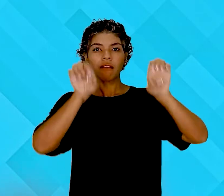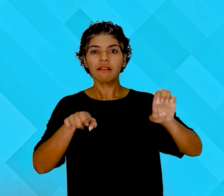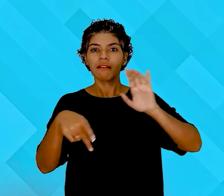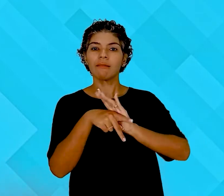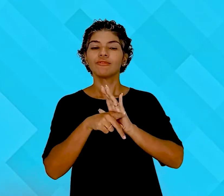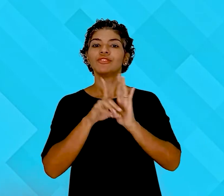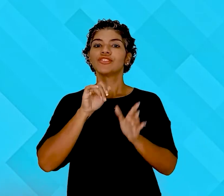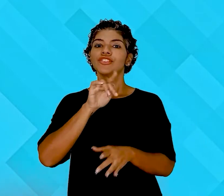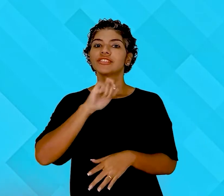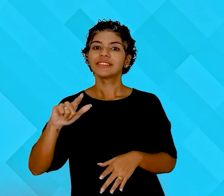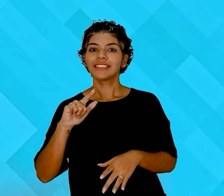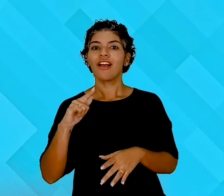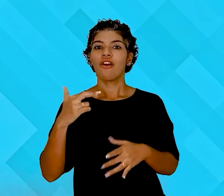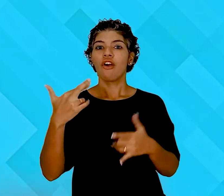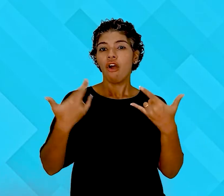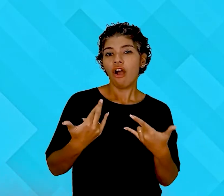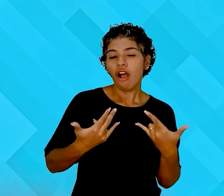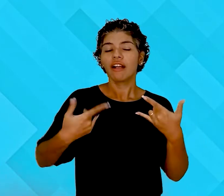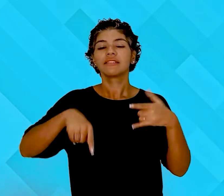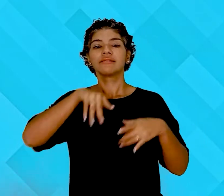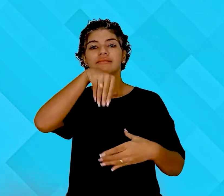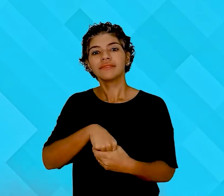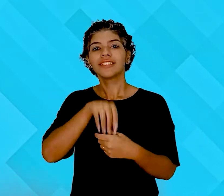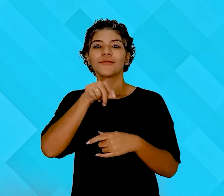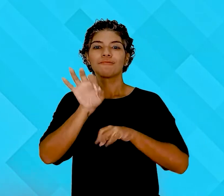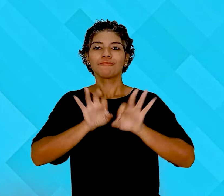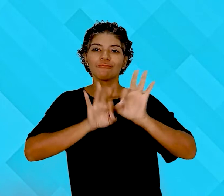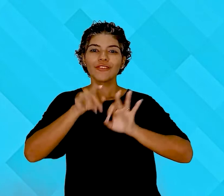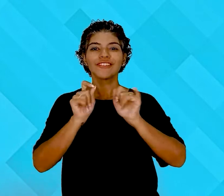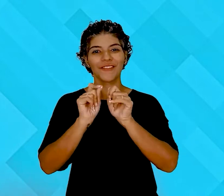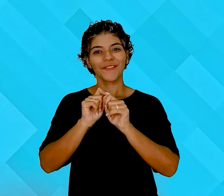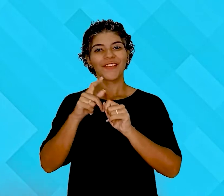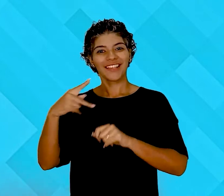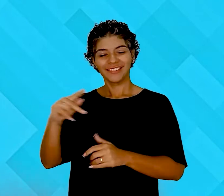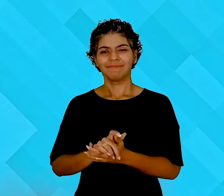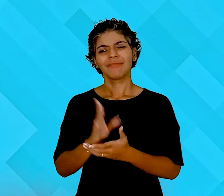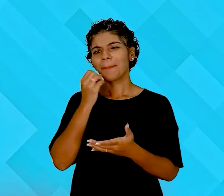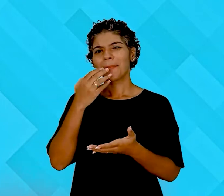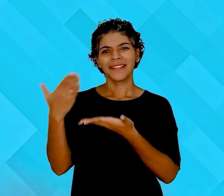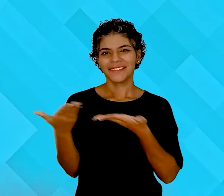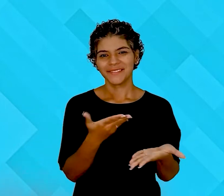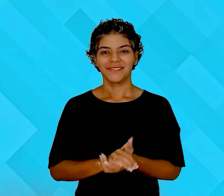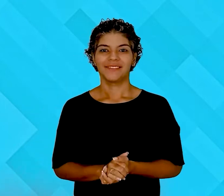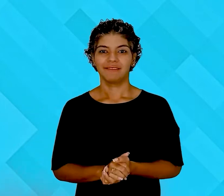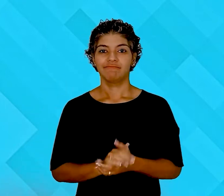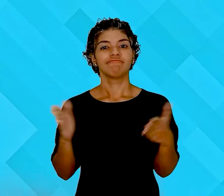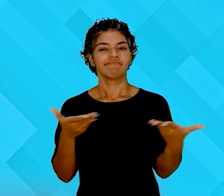2016 e 2018, onde implantou o projeto de brand publishing da marca. Paula, seja bem-vinda. Eu agradeço esse convite, estou bem